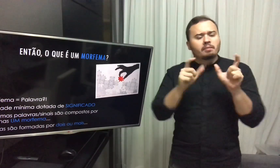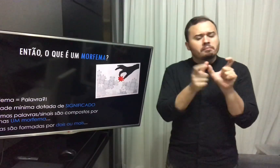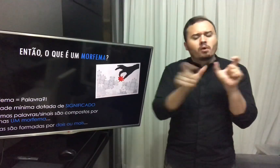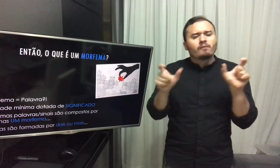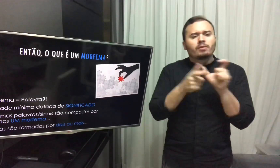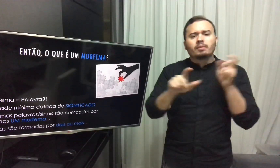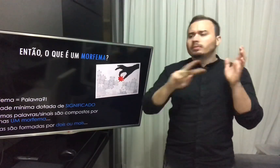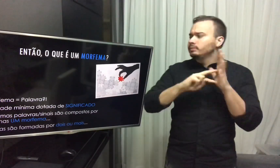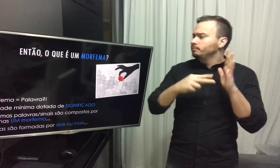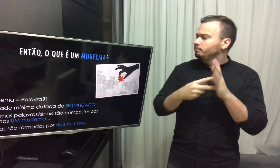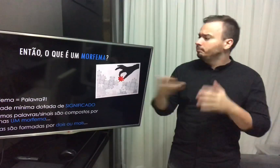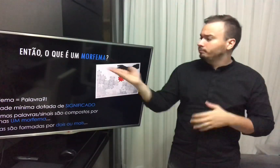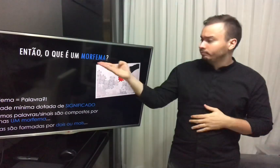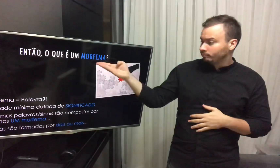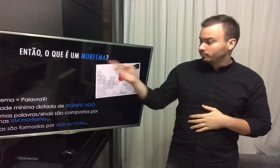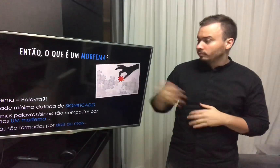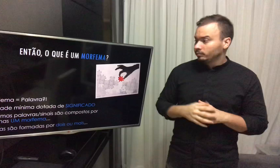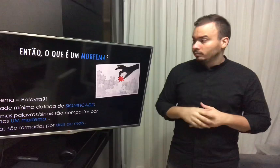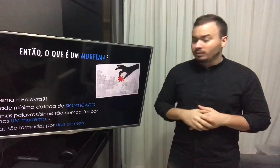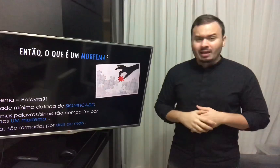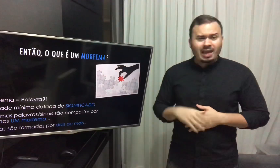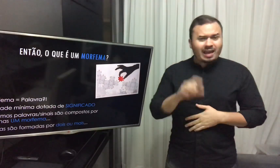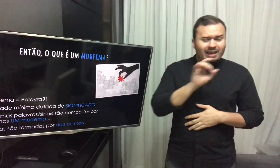Mas o que seria um morfema no final das contas?